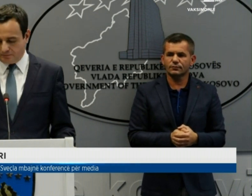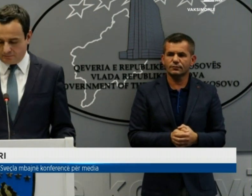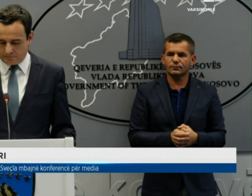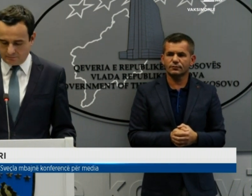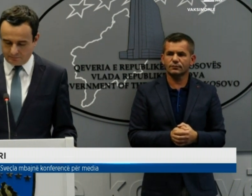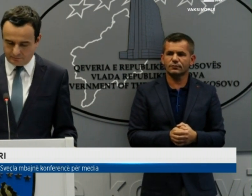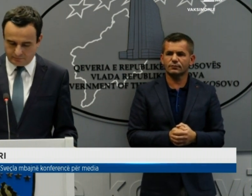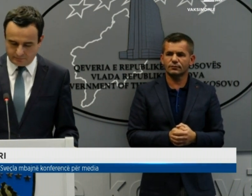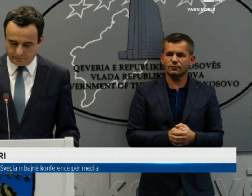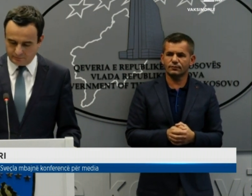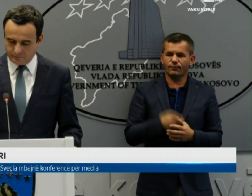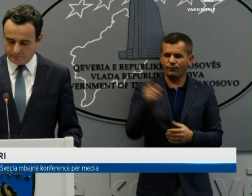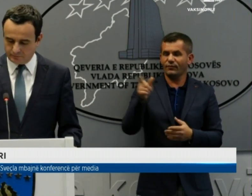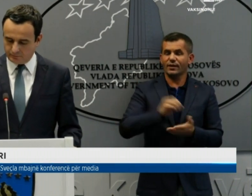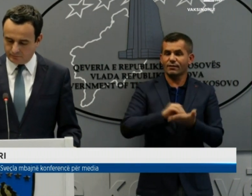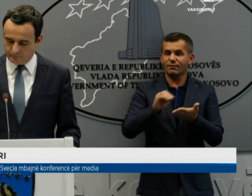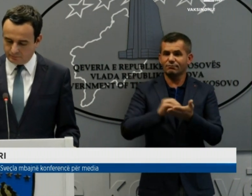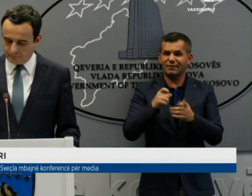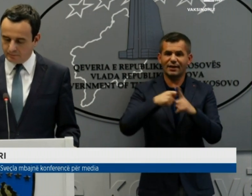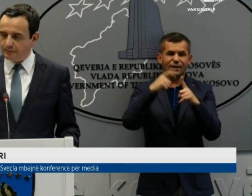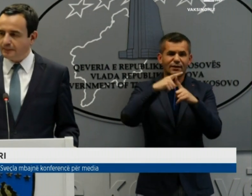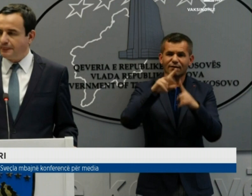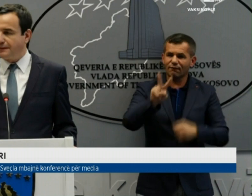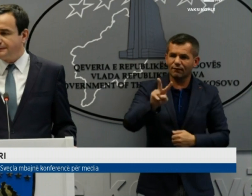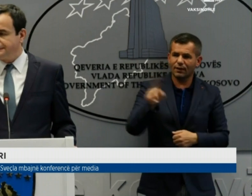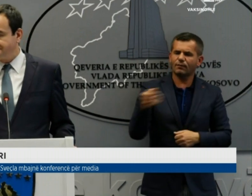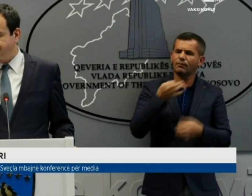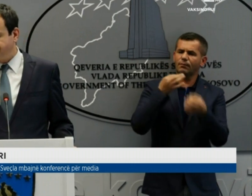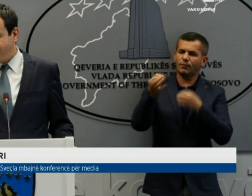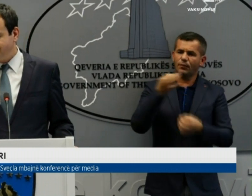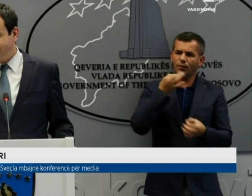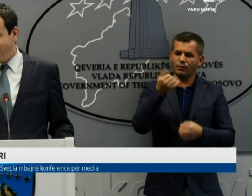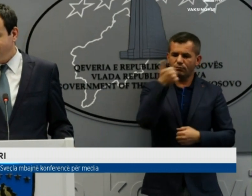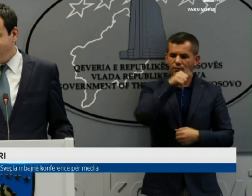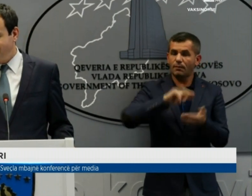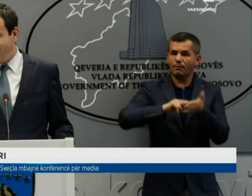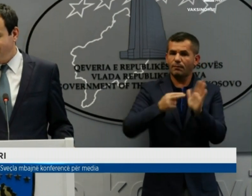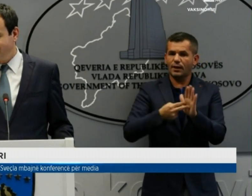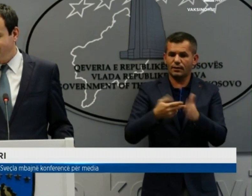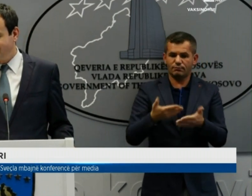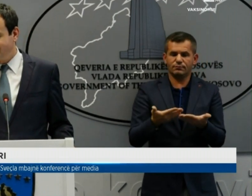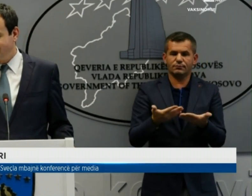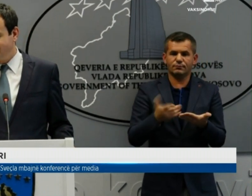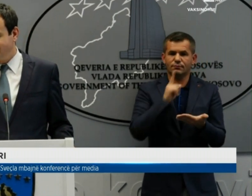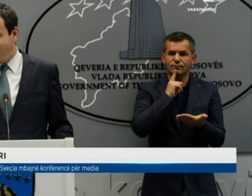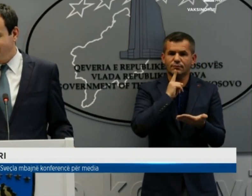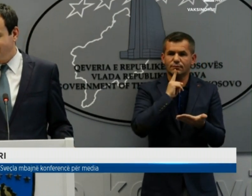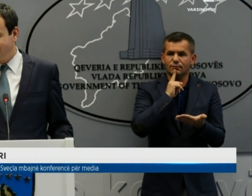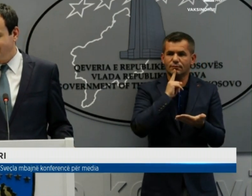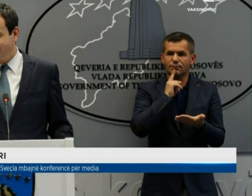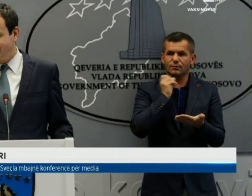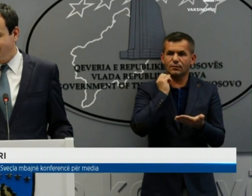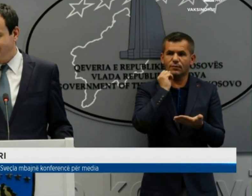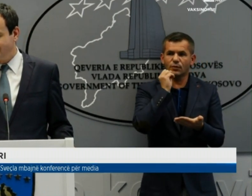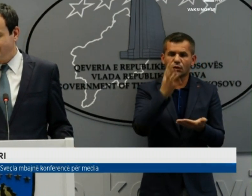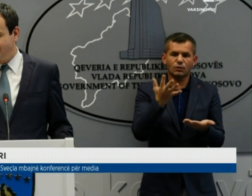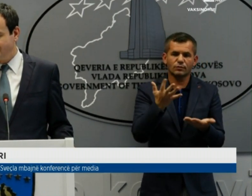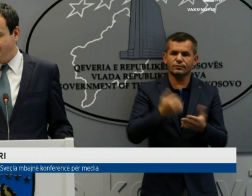Dorentina Faqi prej KTV-s, desha me pyqë, a keni ndonjë plan ose diçka të tillë se sa pritet të zgjas